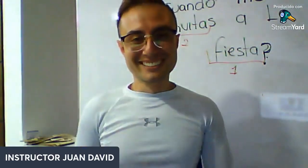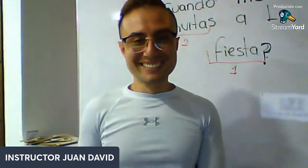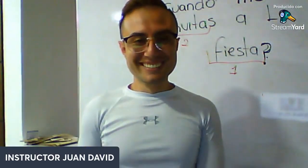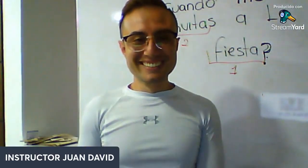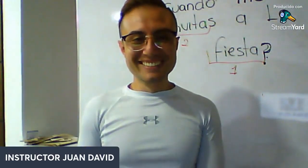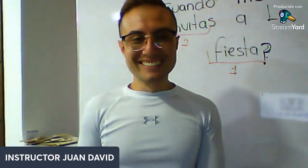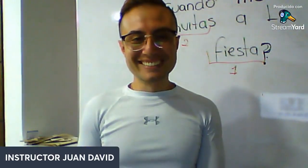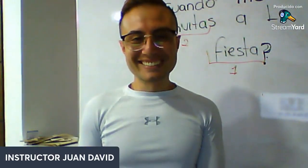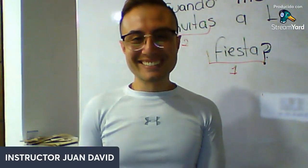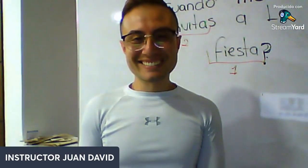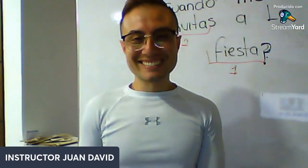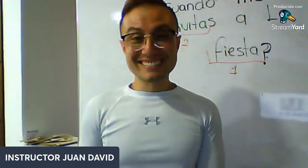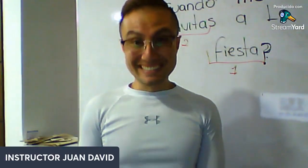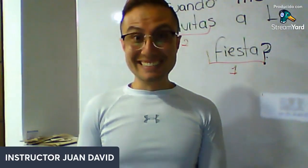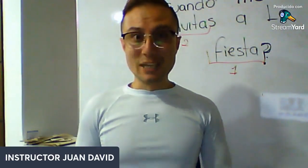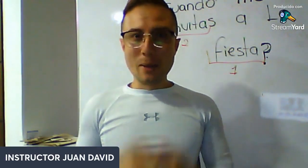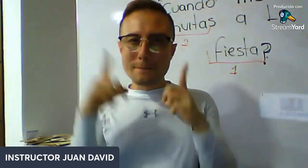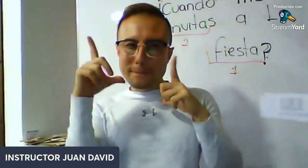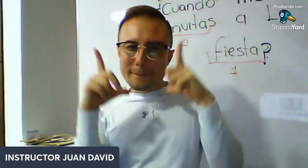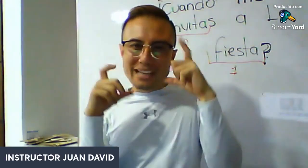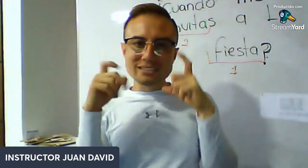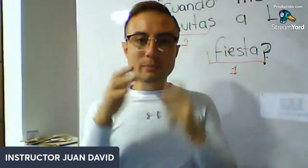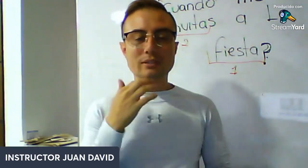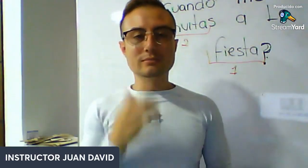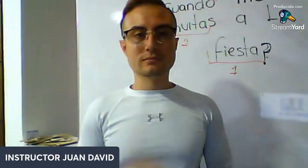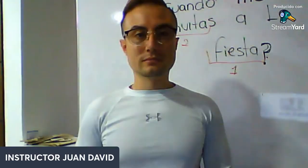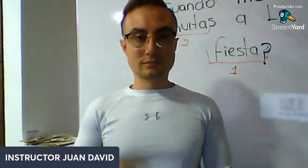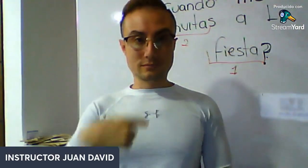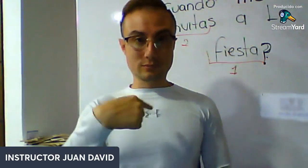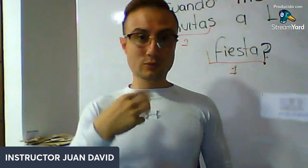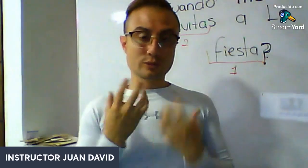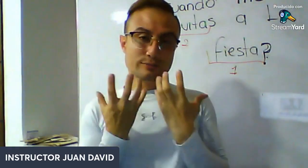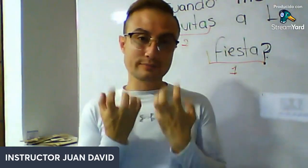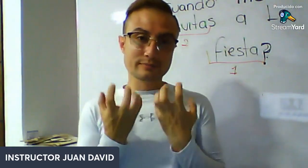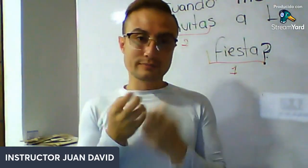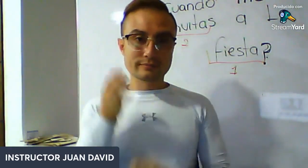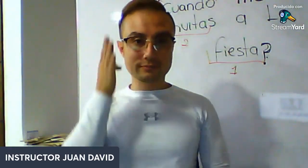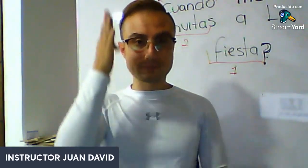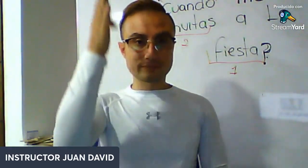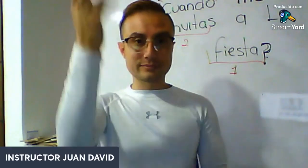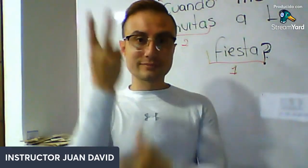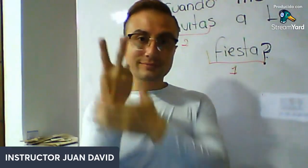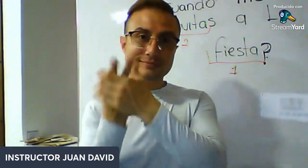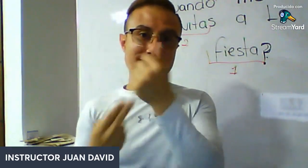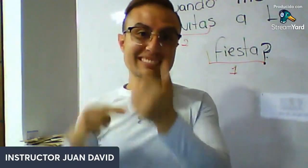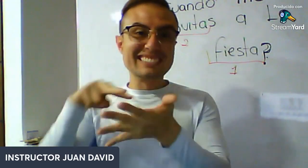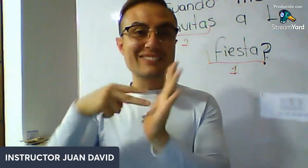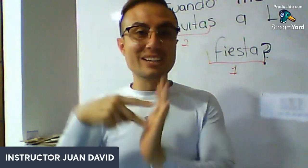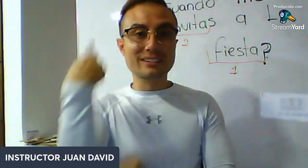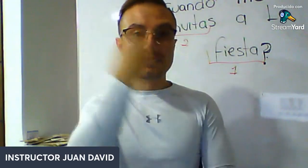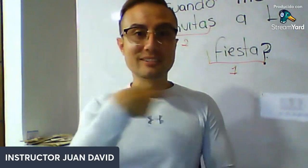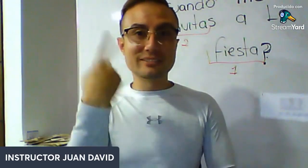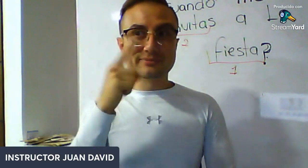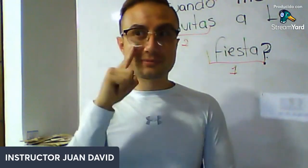quiero que sea mi padre no quiero que a futuro sea mi pareja pero si lo hago sin gesto